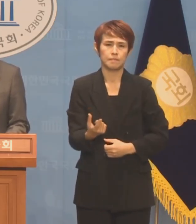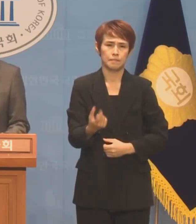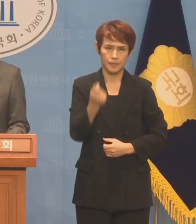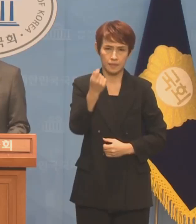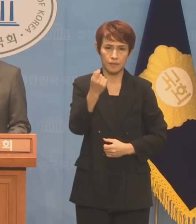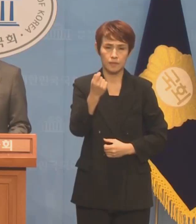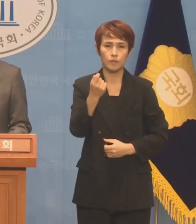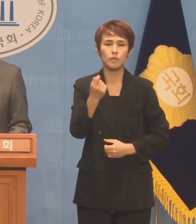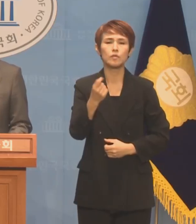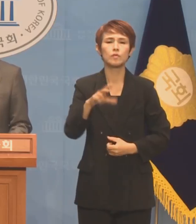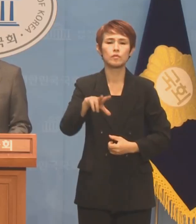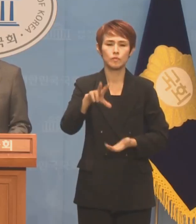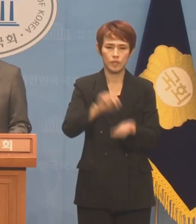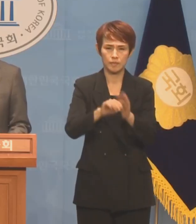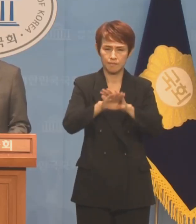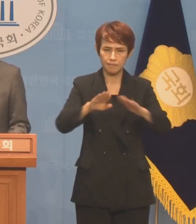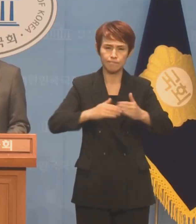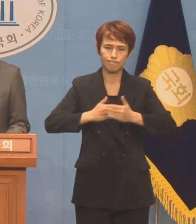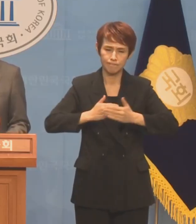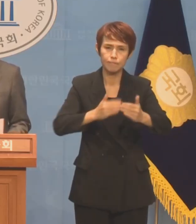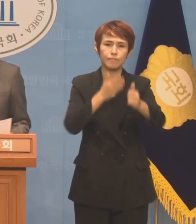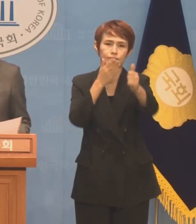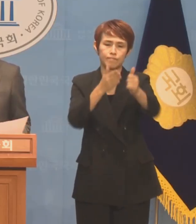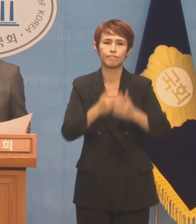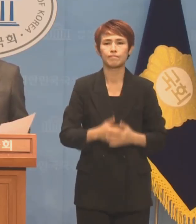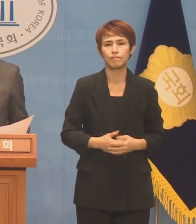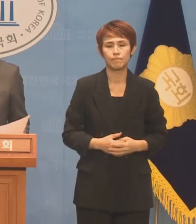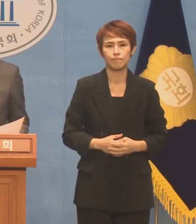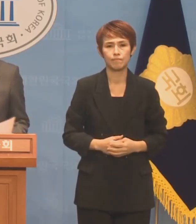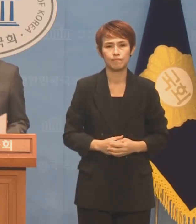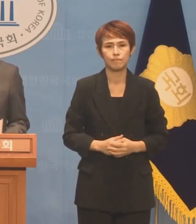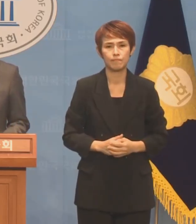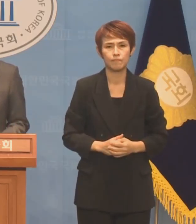엄정한 대응을 요청합니다.